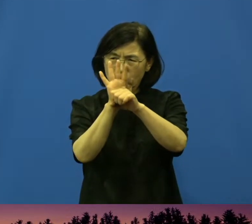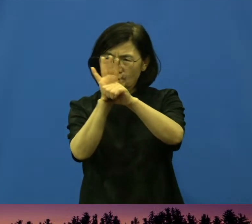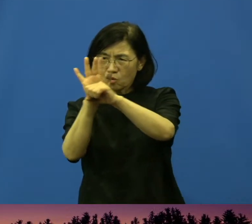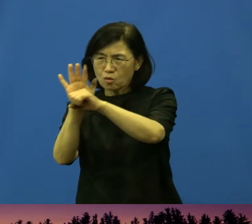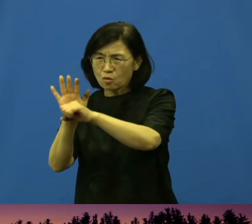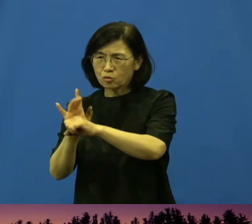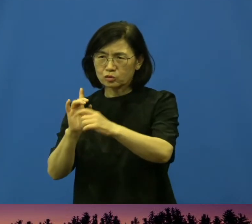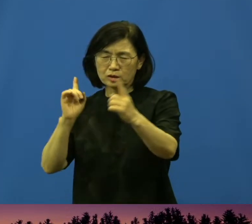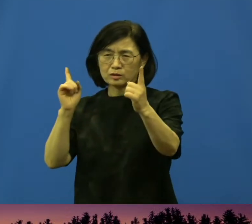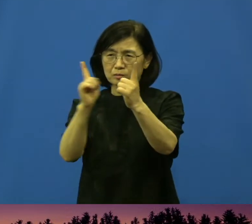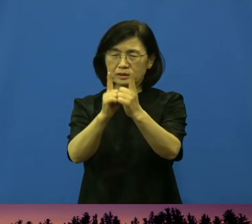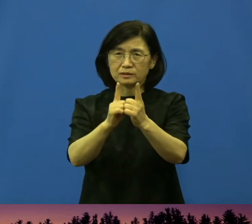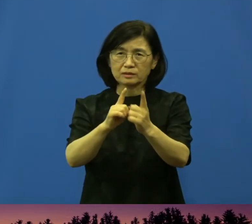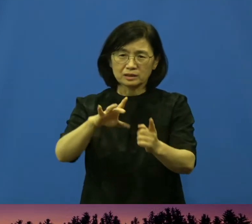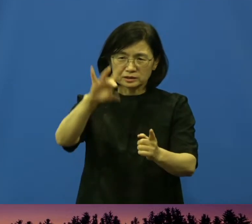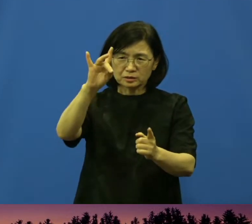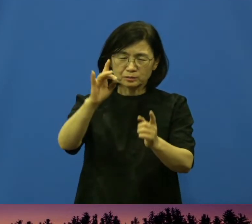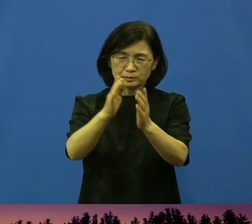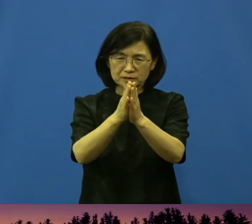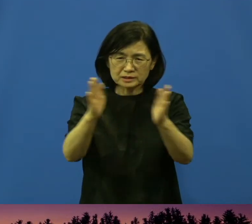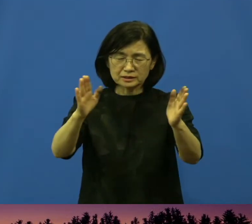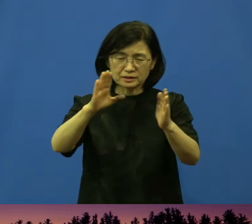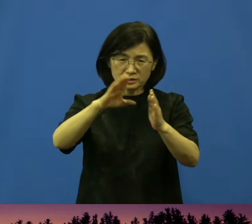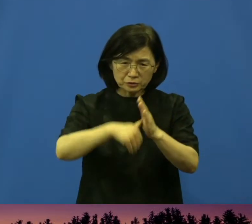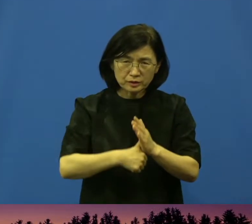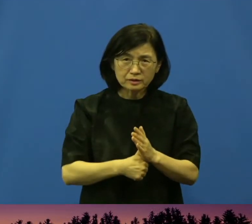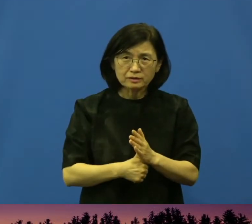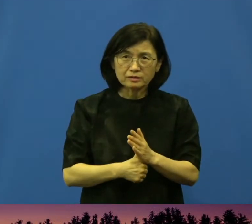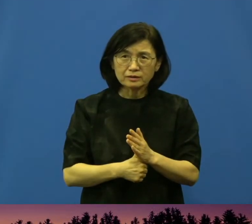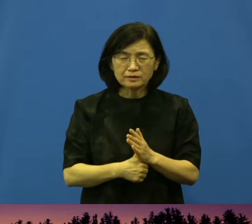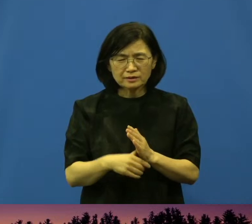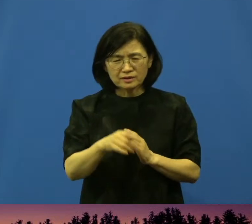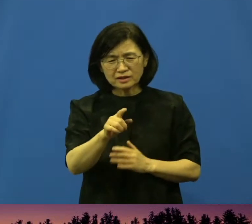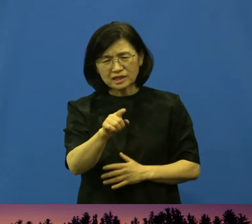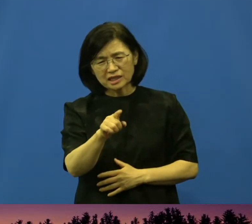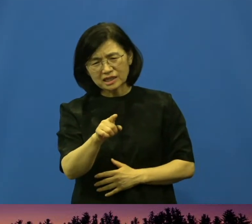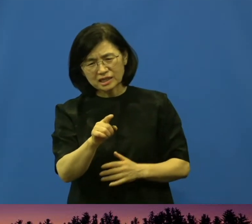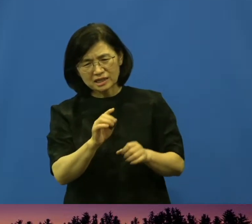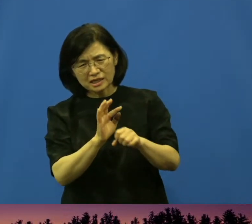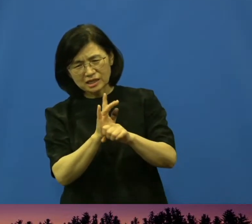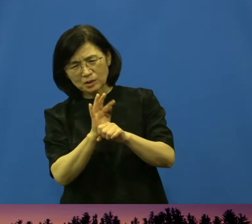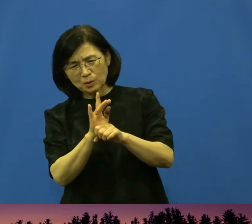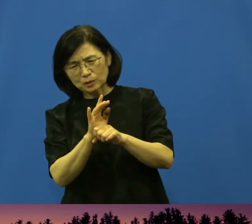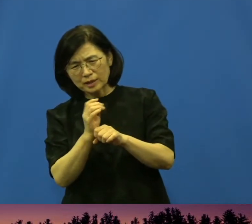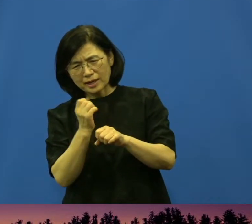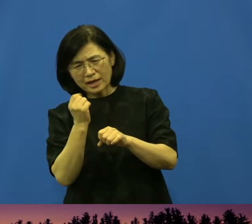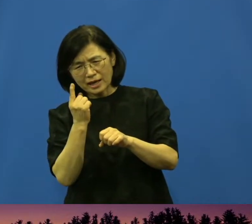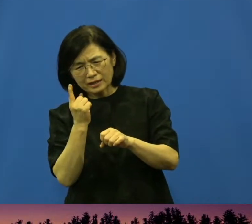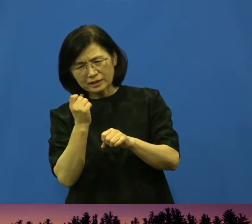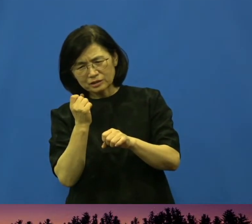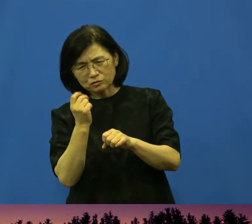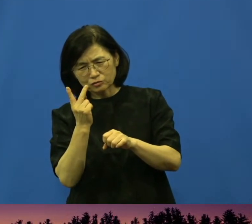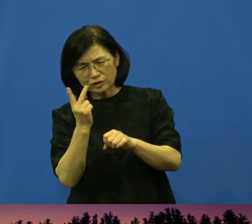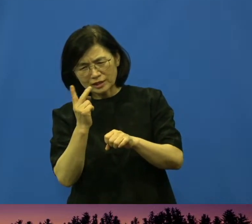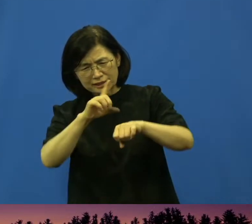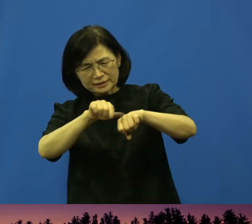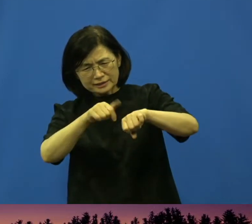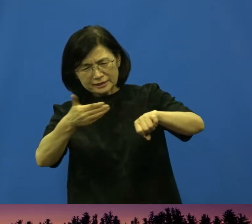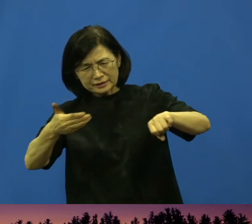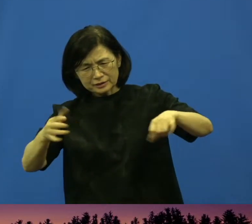코로나가 처음 시작될 때는 요거 몇 개월 있다가 지나가겠지